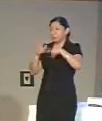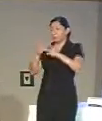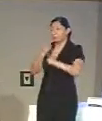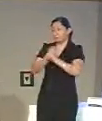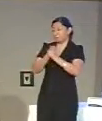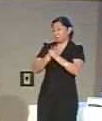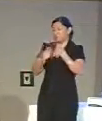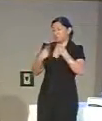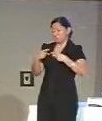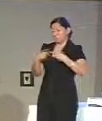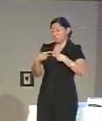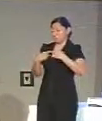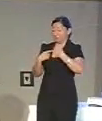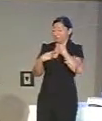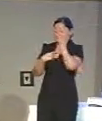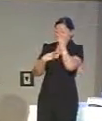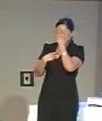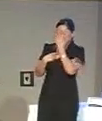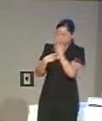vida